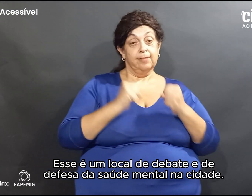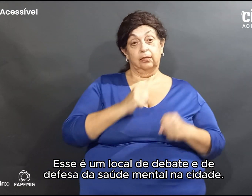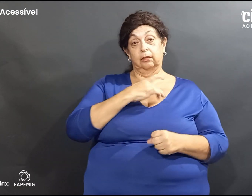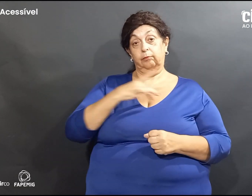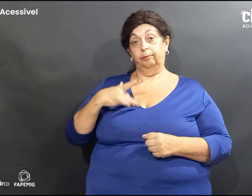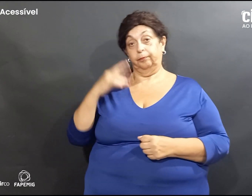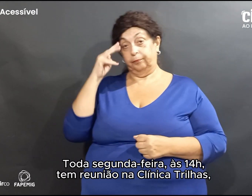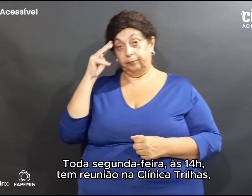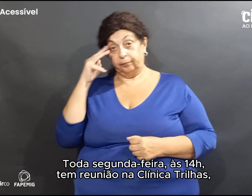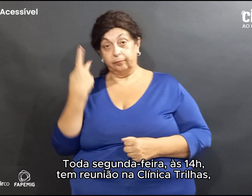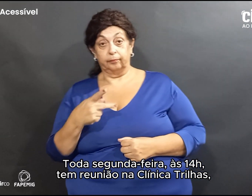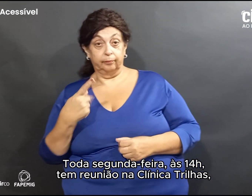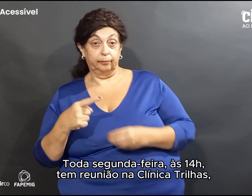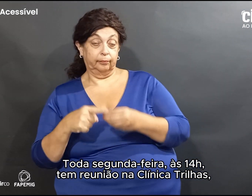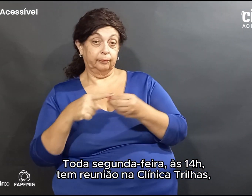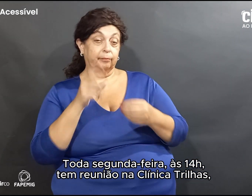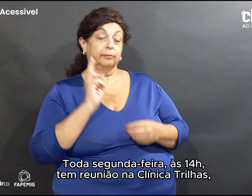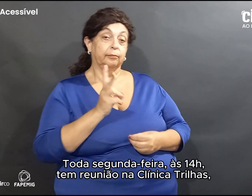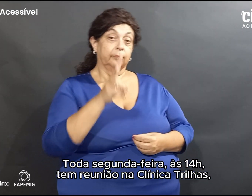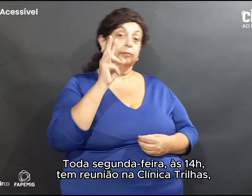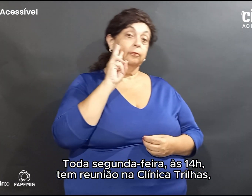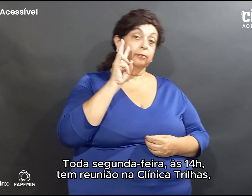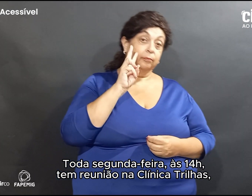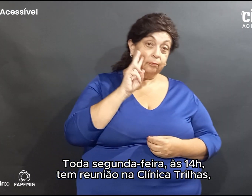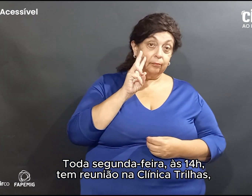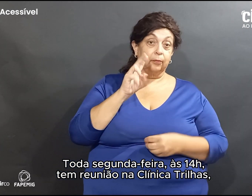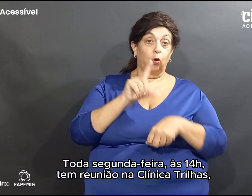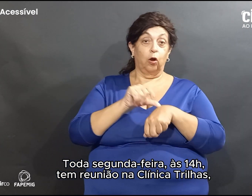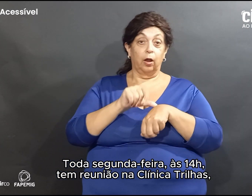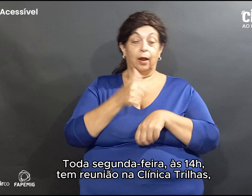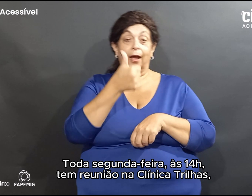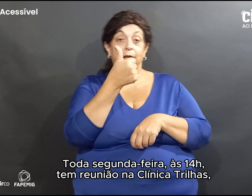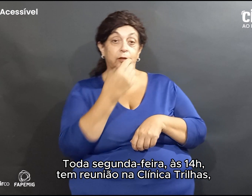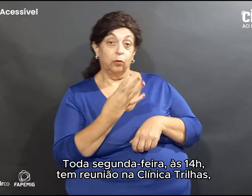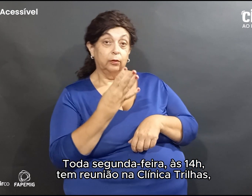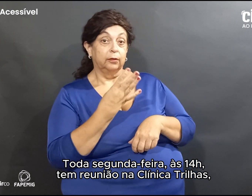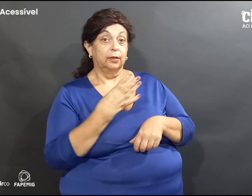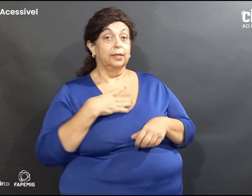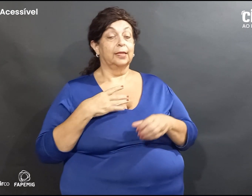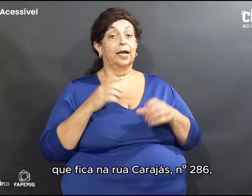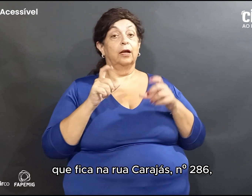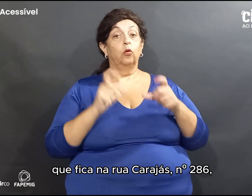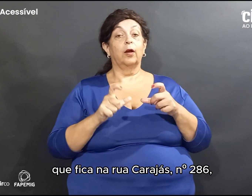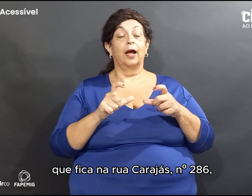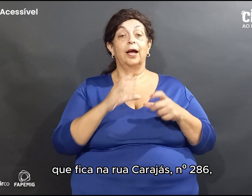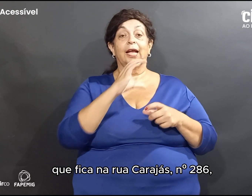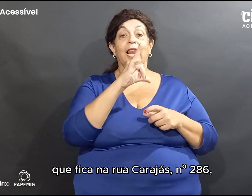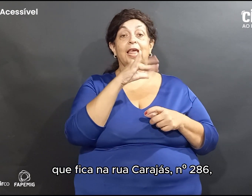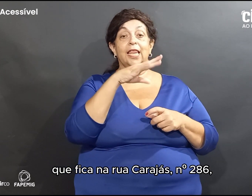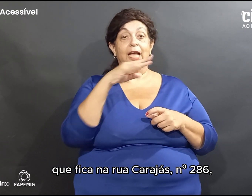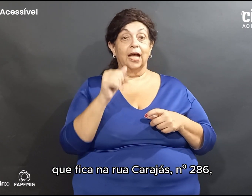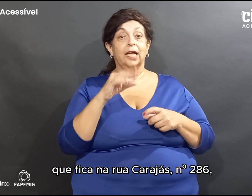cidade. Toda segunda-feira, às 14 horas, tem reunião na Clínica Trilhas, que fica na rua Carajás,